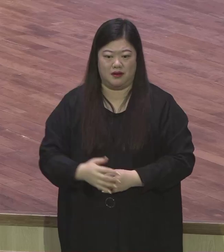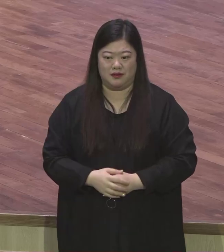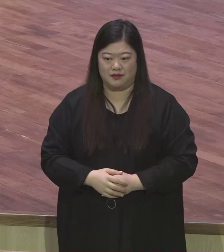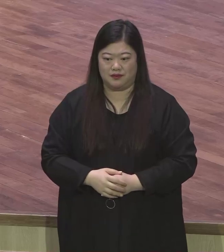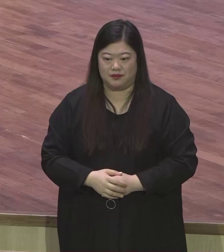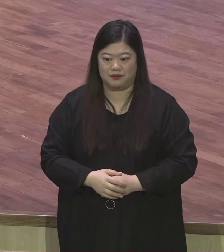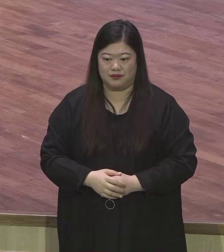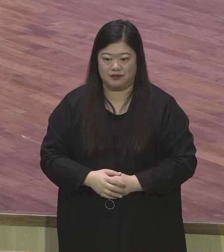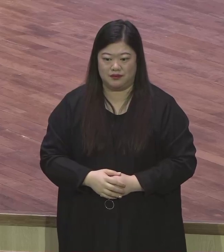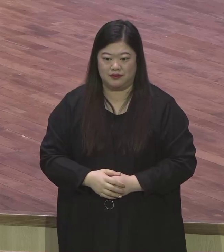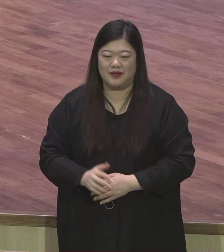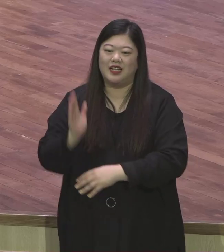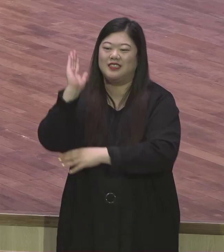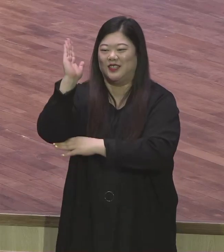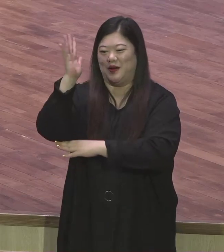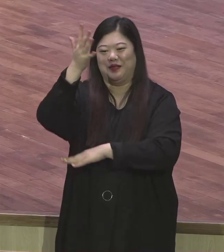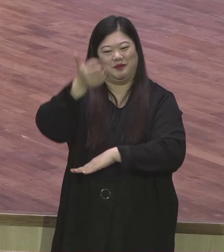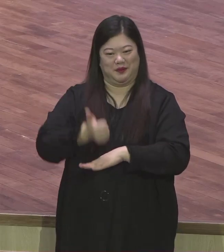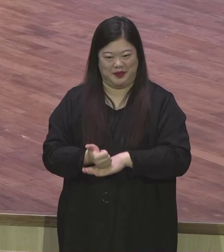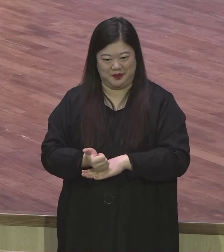말씀을 마치고자 합니다.